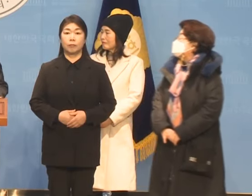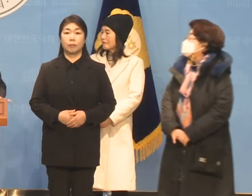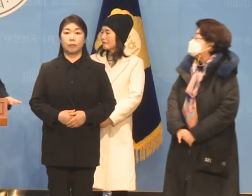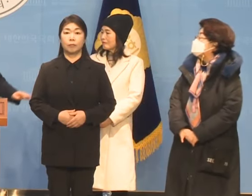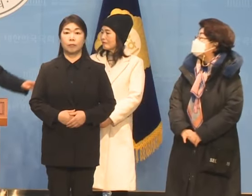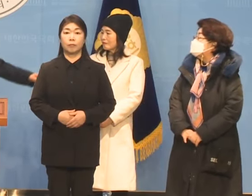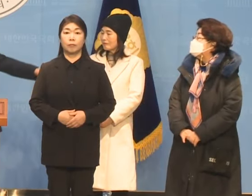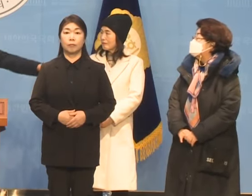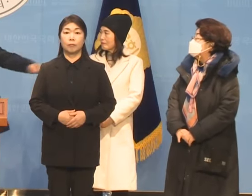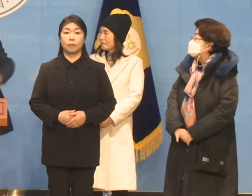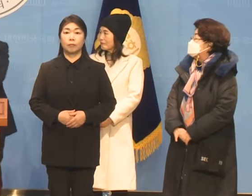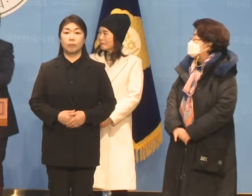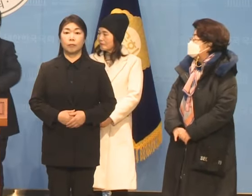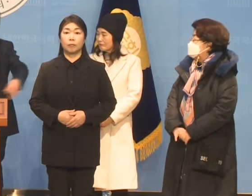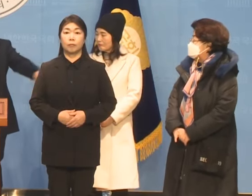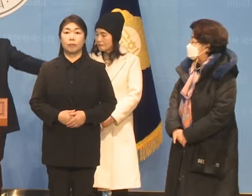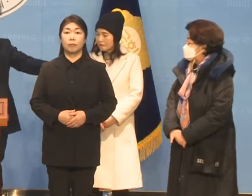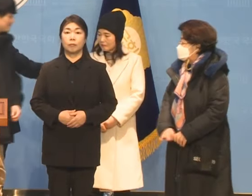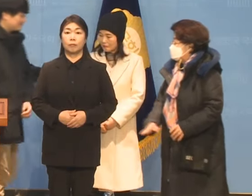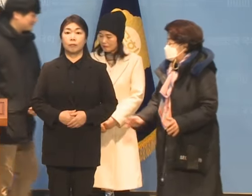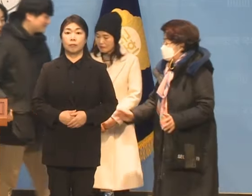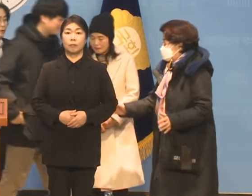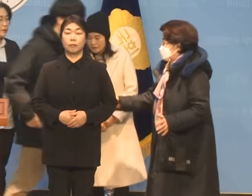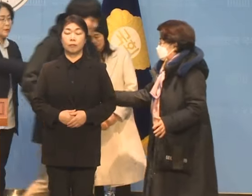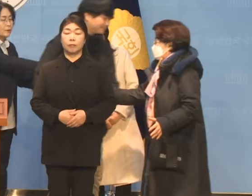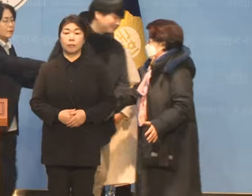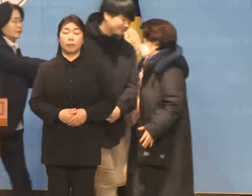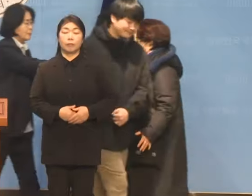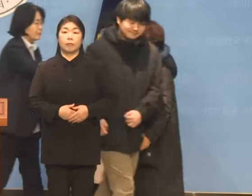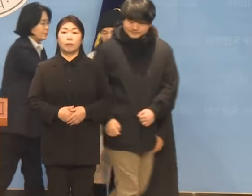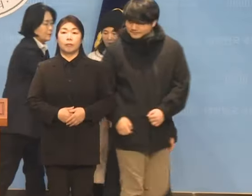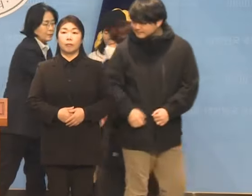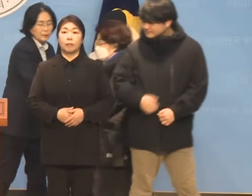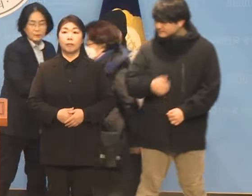아니 여기 남 이쪽으로 쓰고 의원님 제가 이렇게